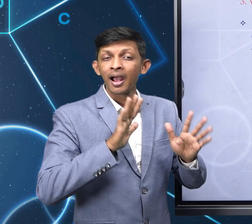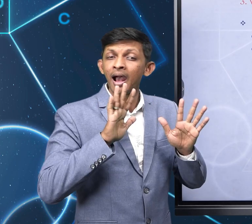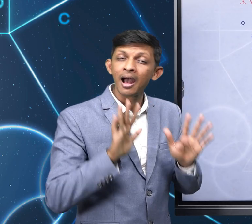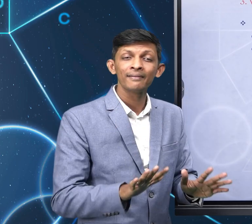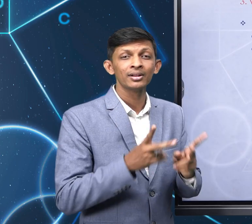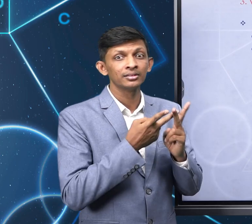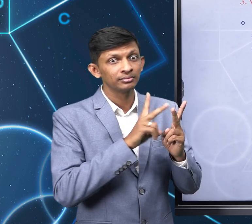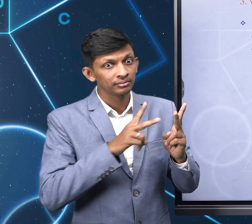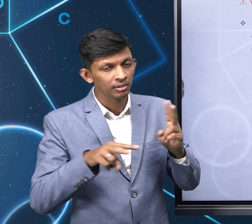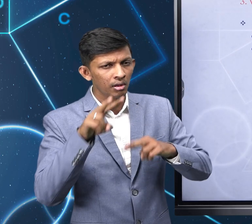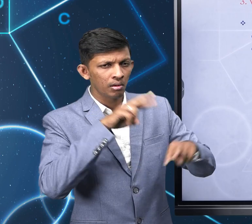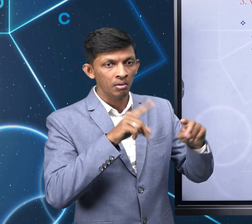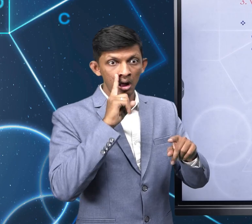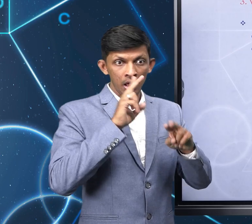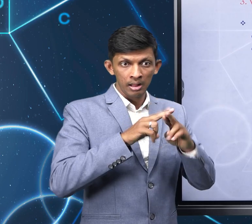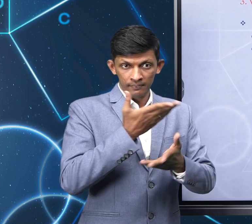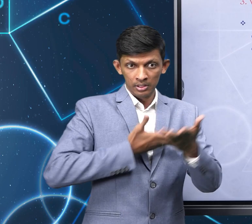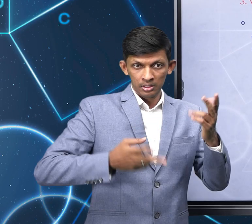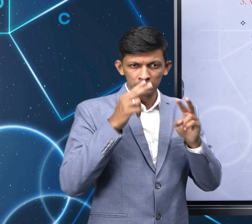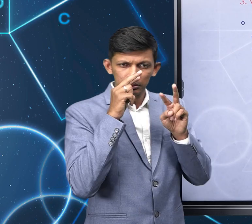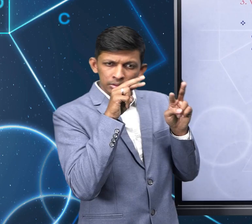वेगवेगळ्या बाजूनी पाहिल्यास त्यांचा दृष्टिकोन वेगळा असतो.